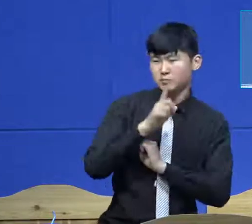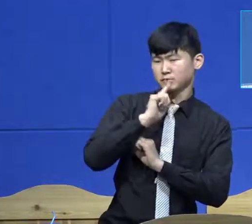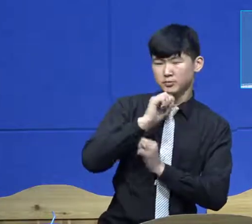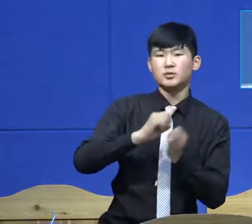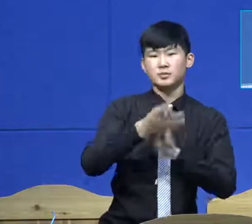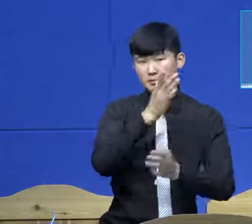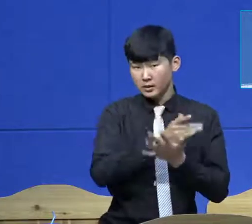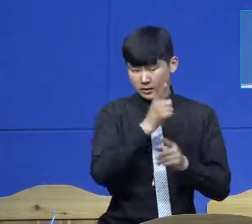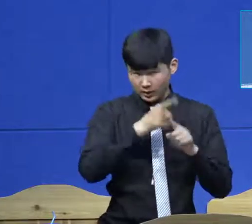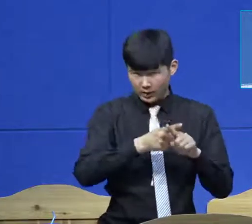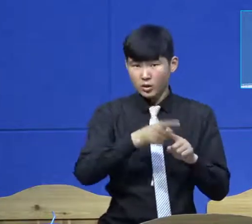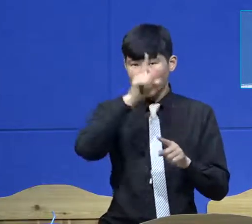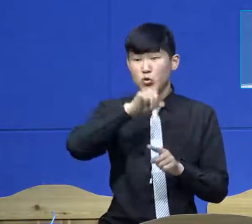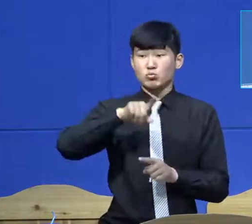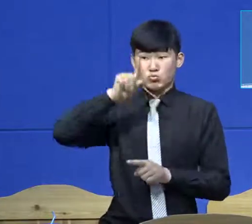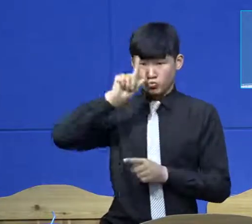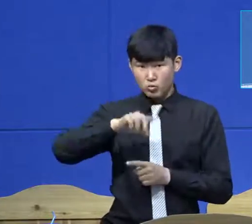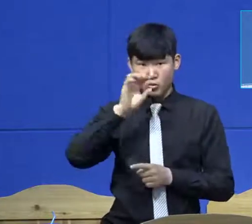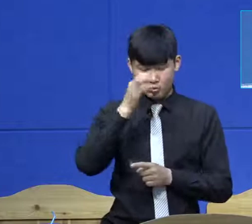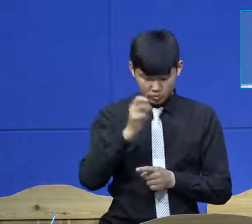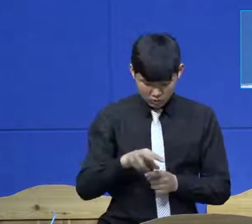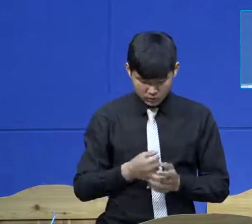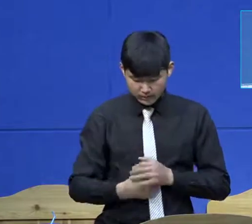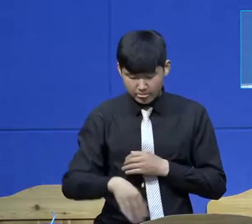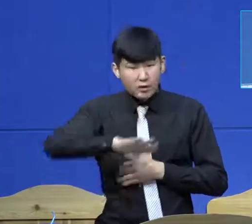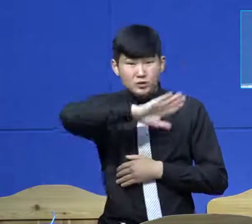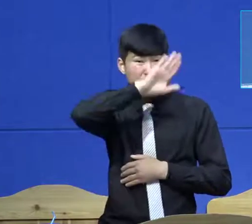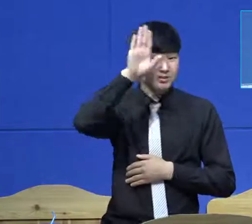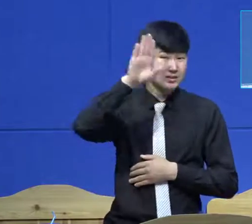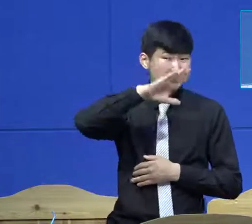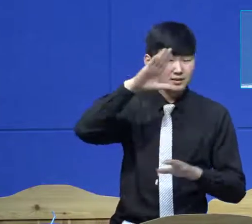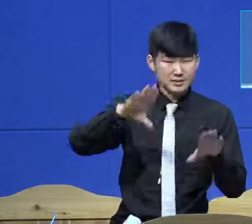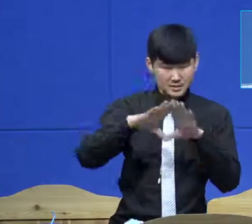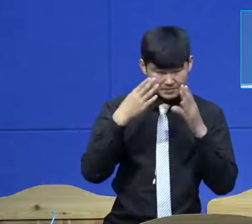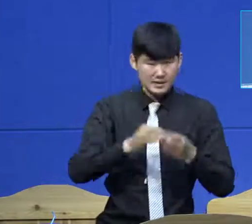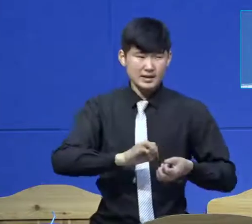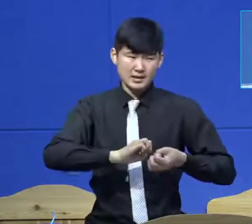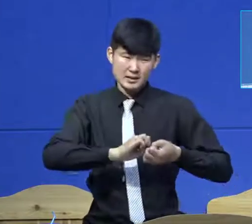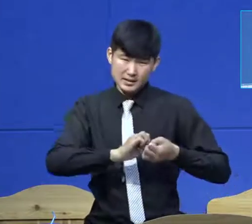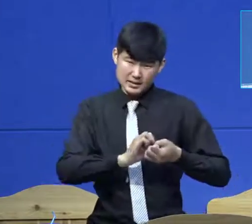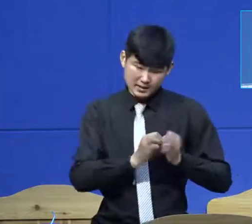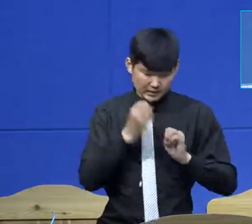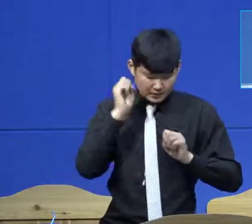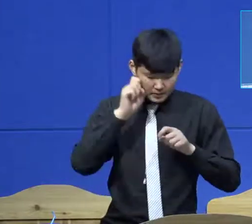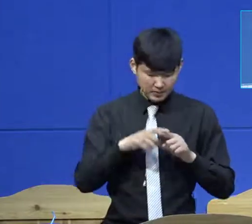Тэгээ мөн бурхан зөвшөөрвөл зуны библийн семинараа ч гэсэн хийх гэж